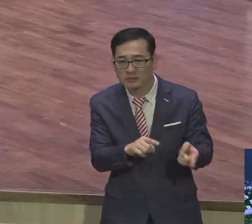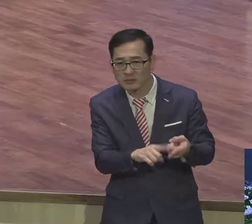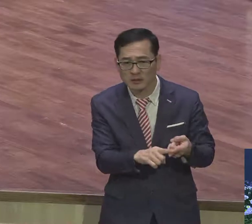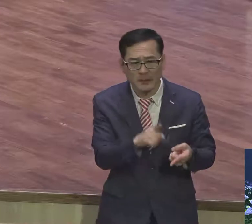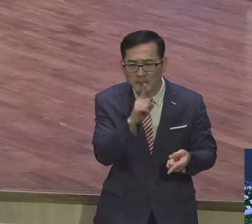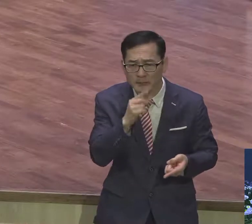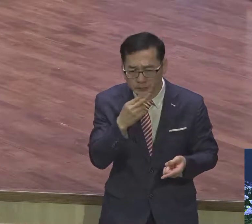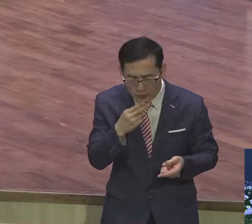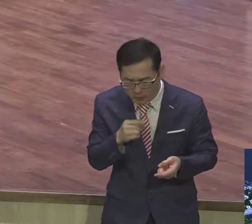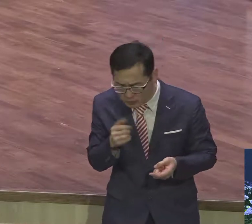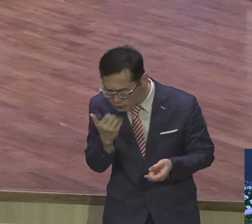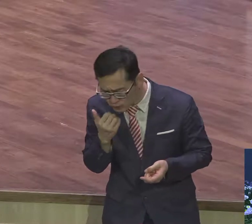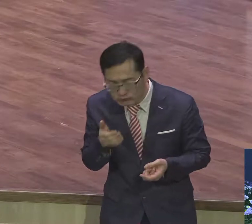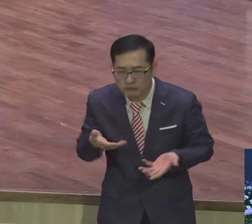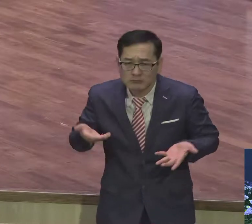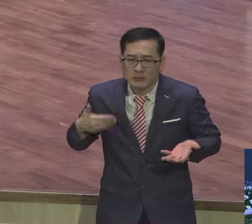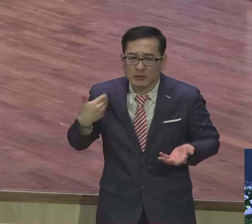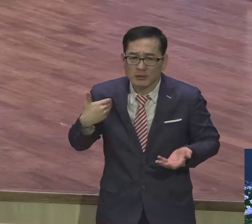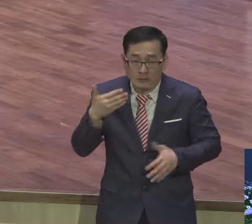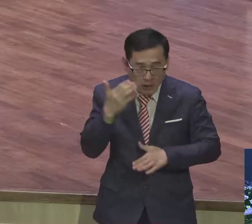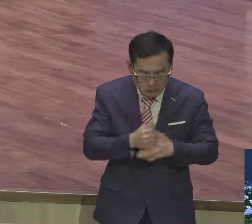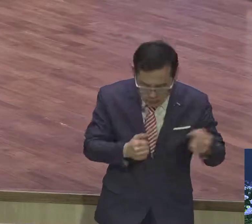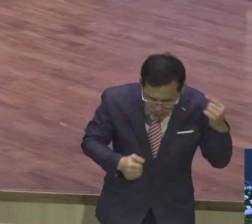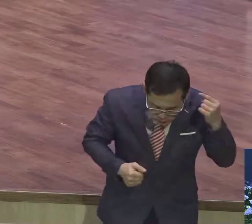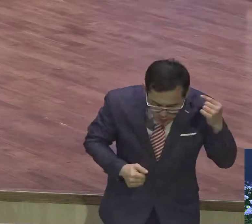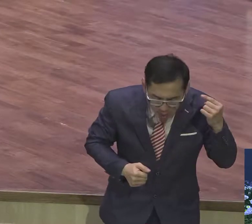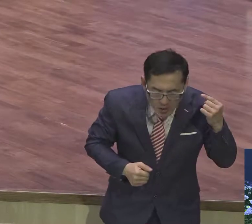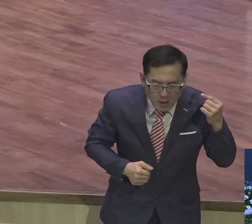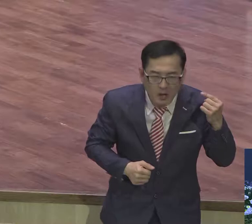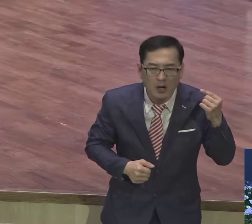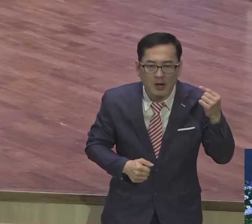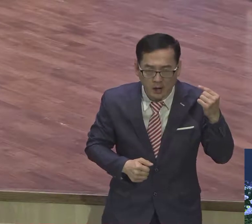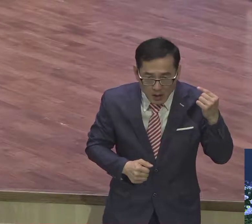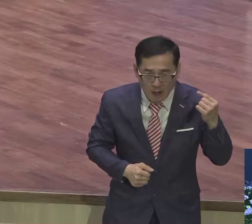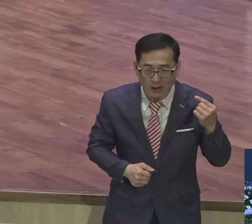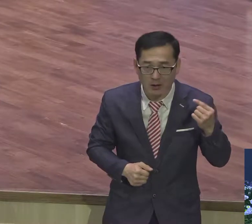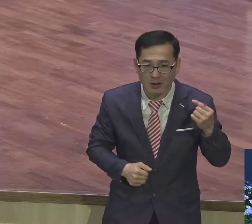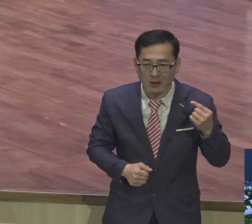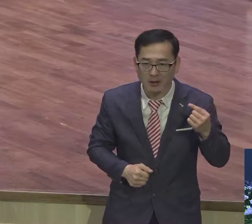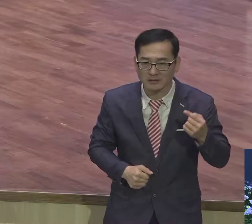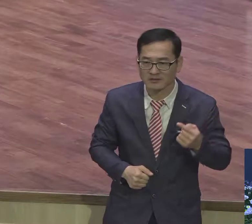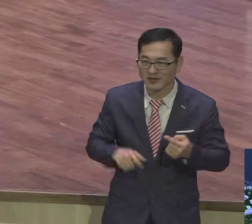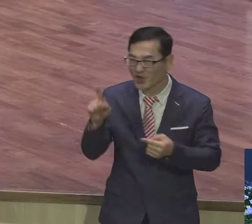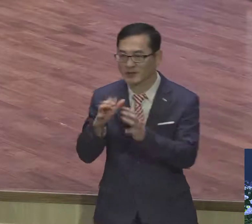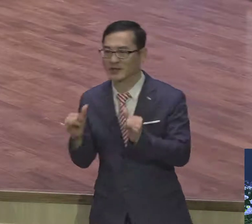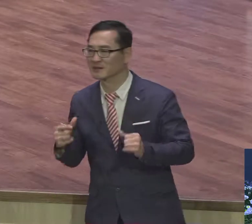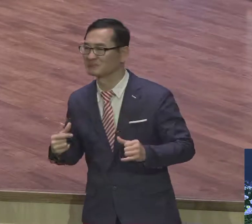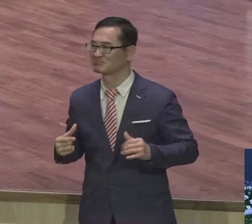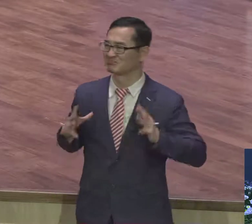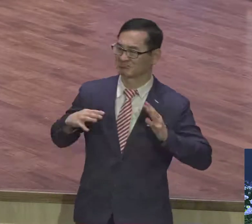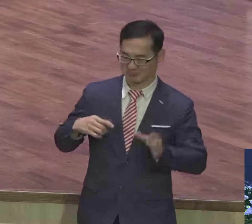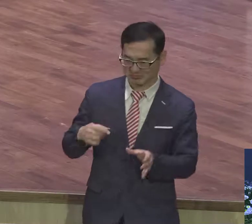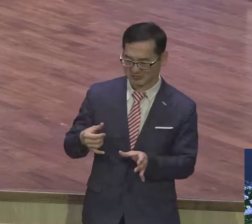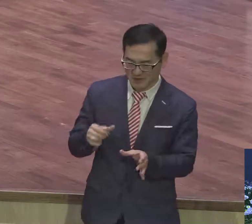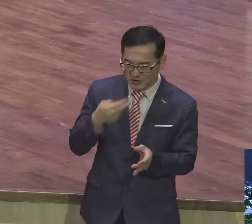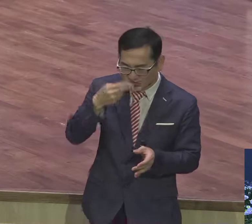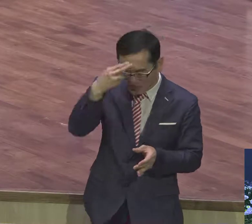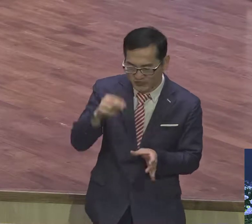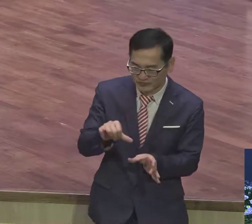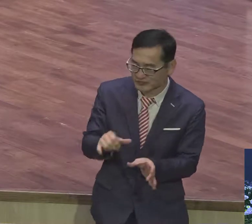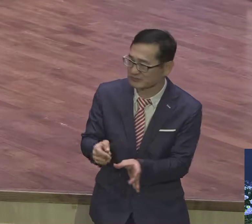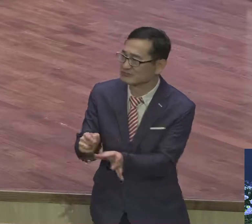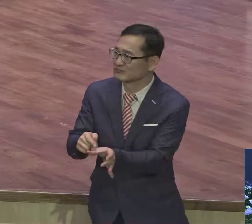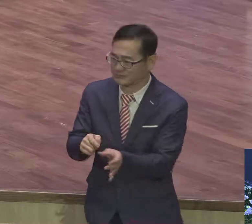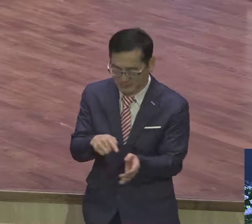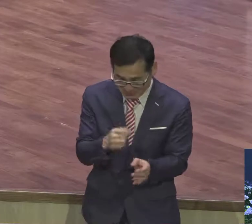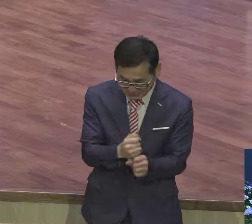한다고 네 상급 이미 다 받았느니라 사람이 다 알아줬으면 끝난 거에요 알아달라 했으니까 알아주면 끝난